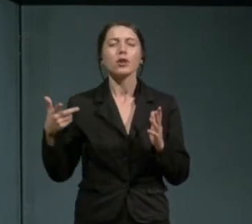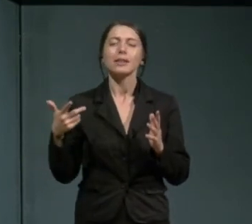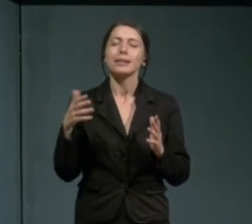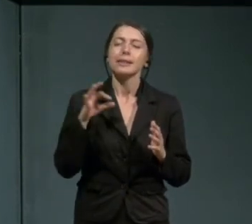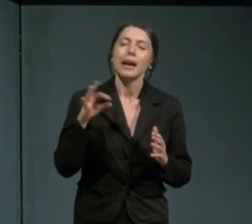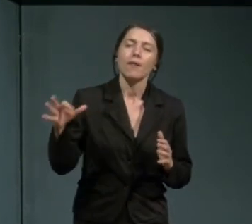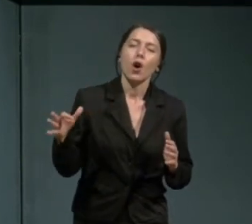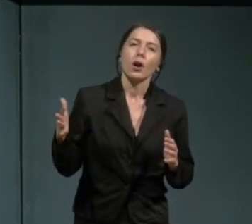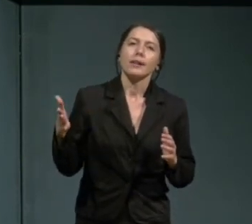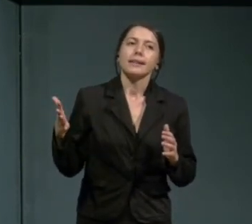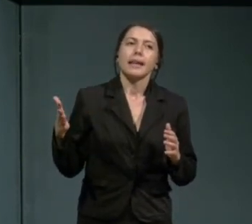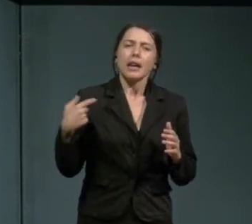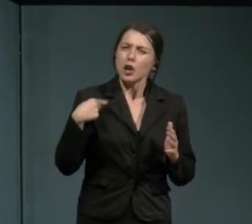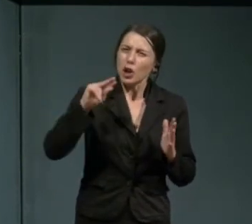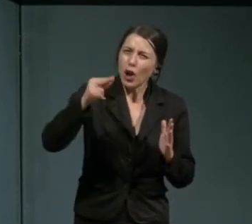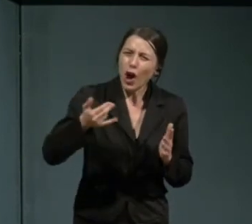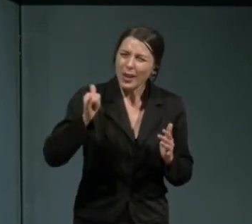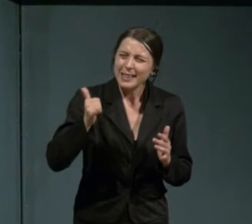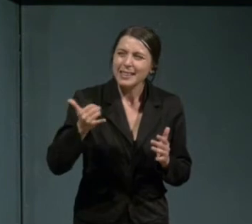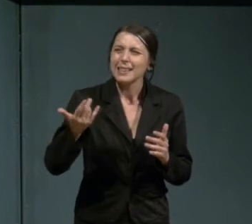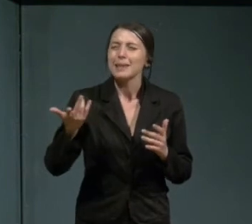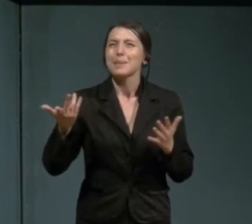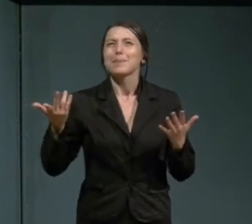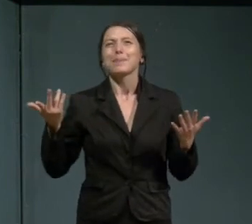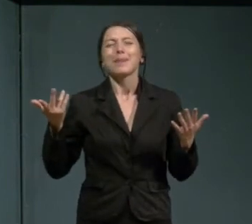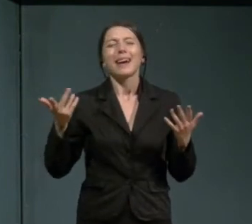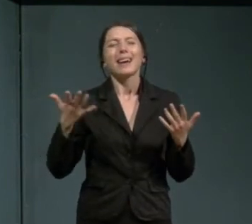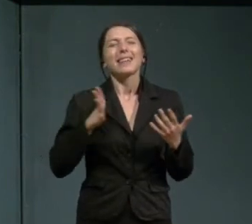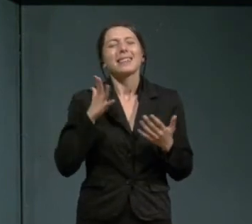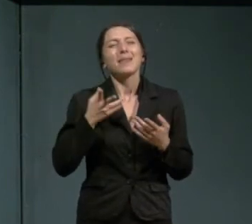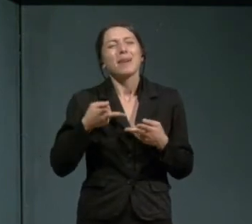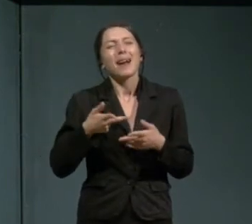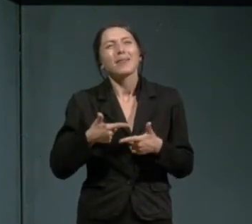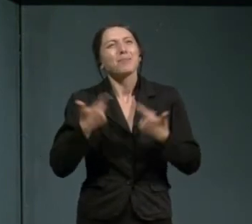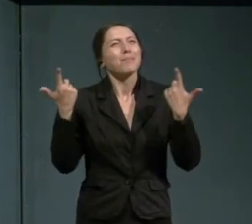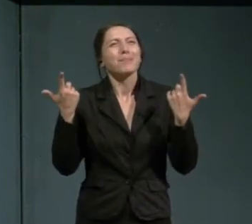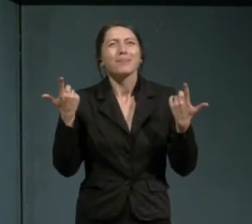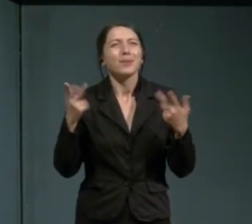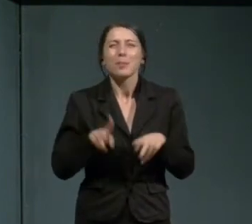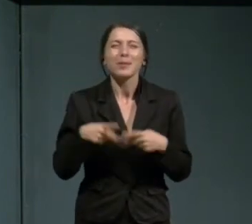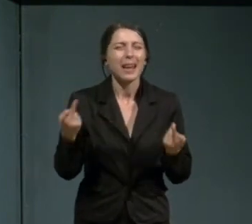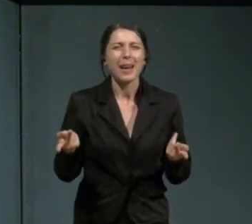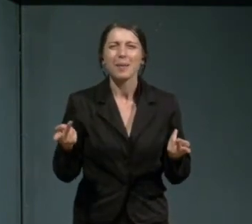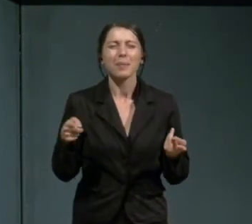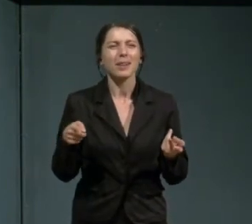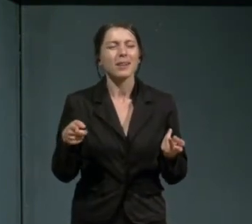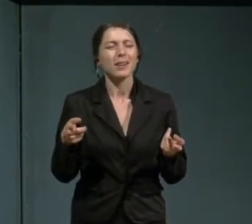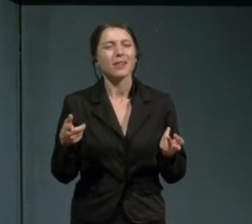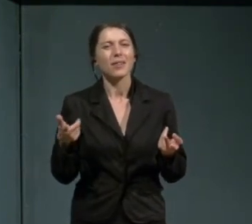ne sottoscrivo ma trovo che sia troppo semplicistico c'è una sorta di atteggiamento